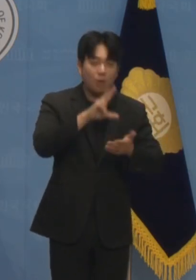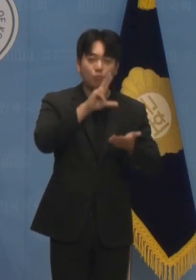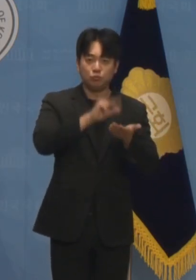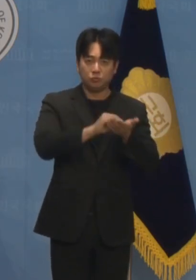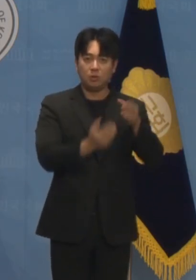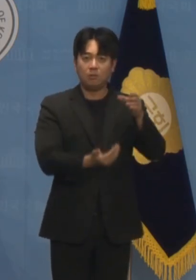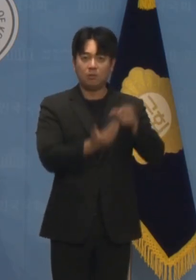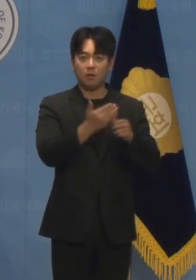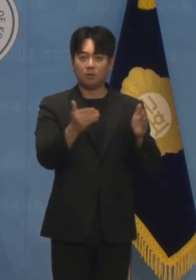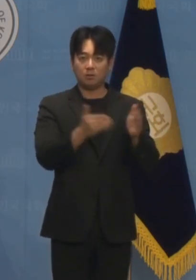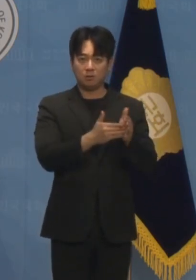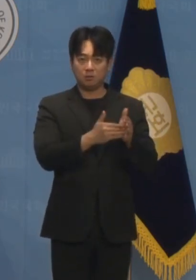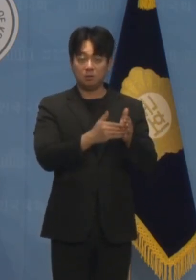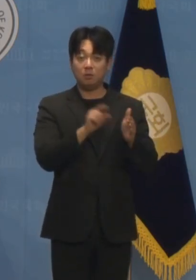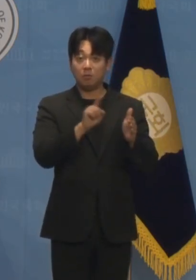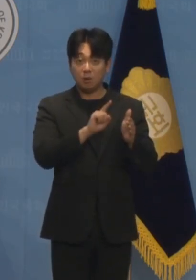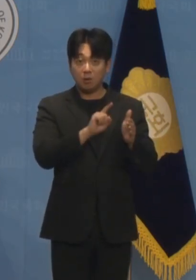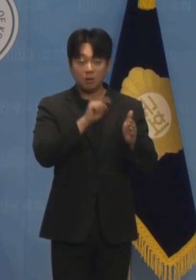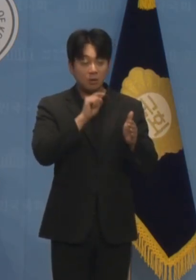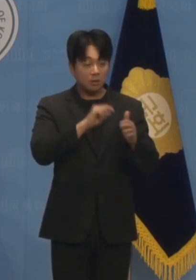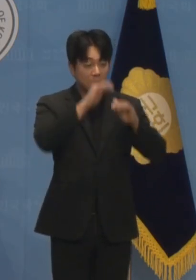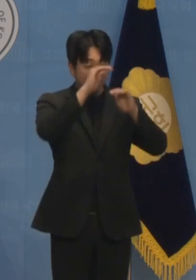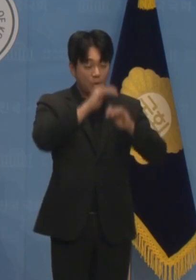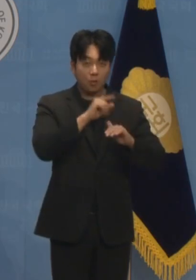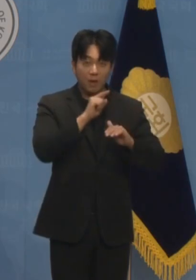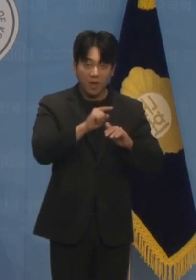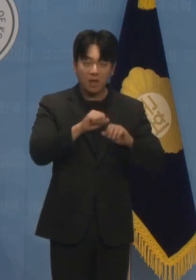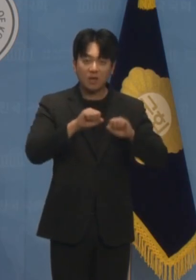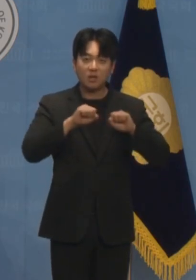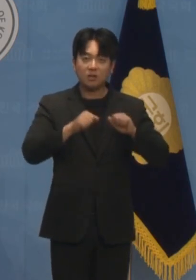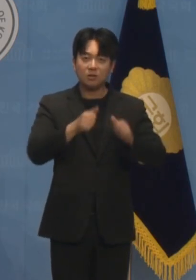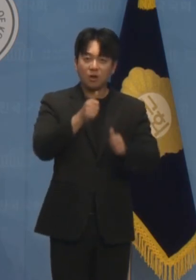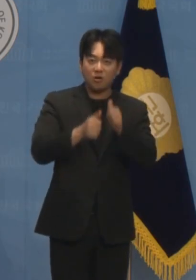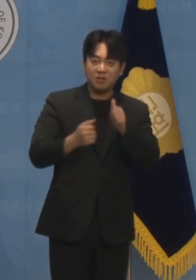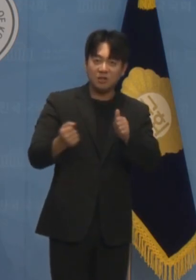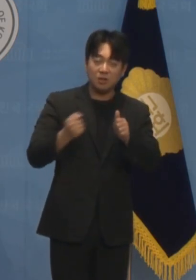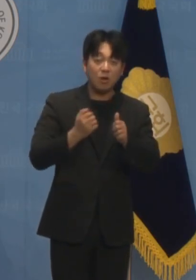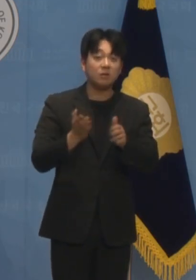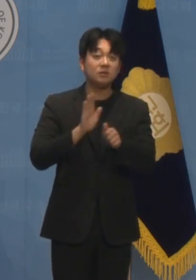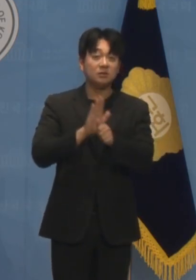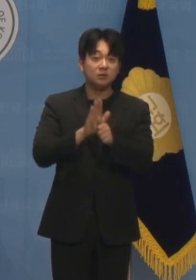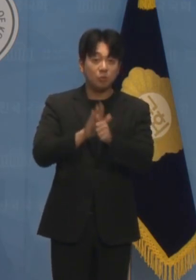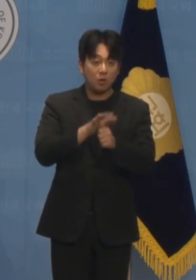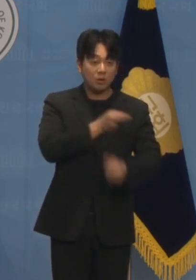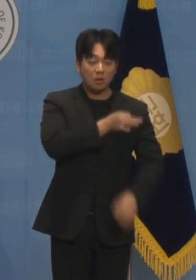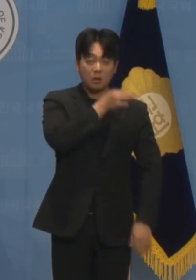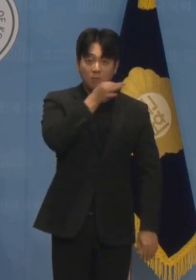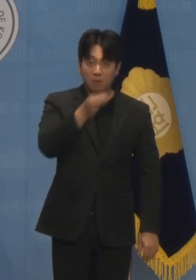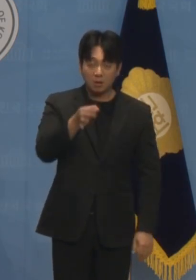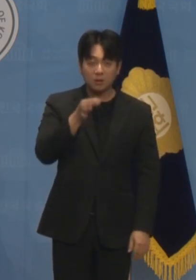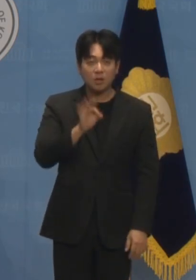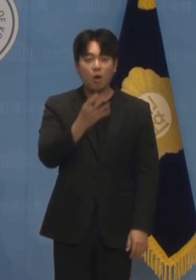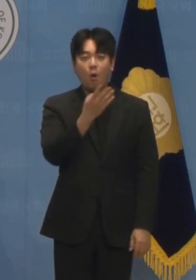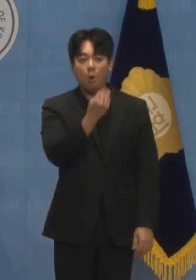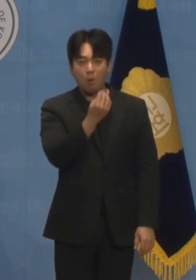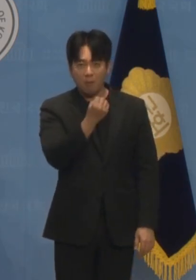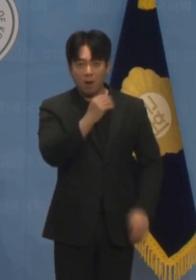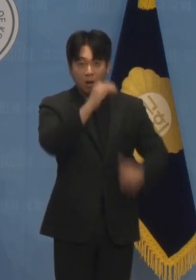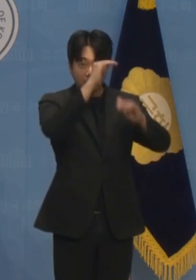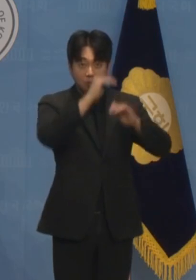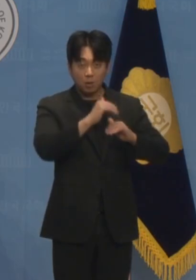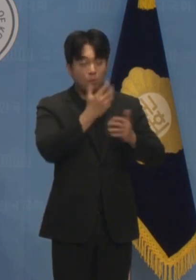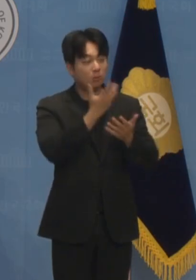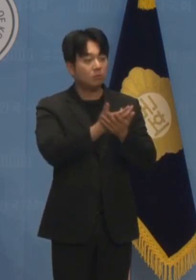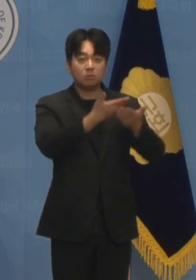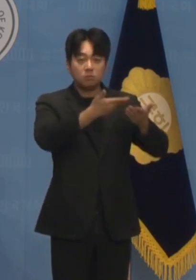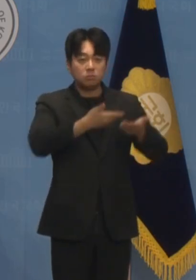이들 법인화 기금과 경기력 지원비 적립금이 최초 어느 단체에 얼마가 지원됐는지 전혀